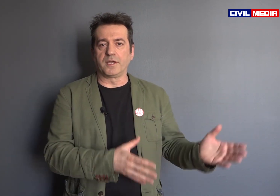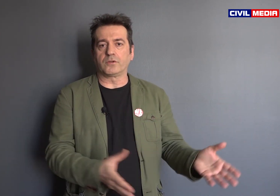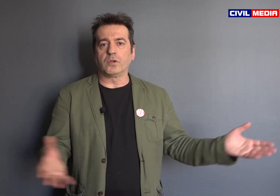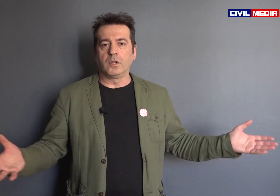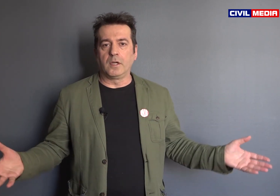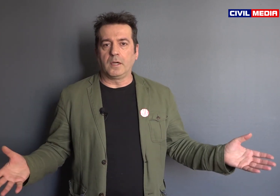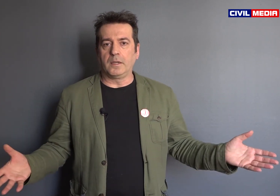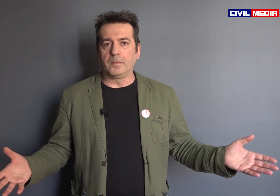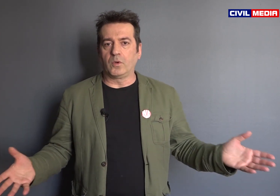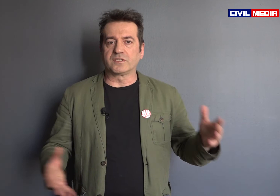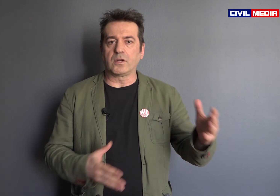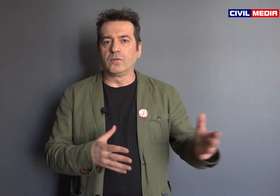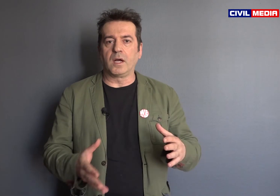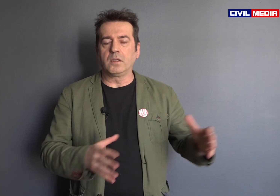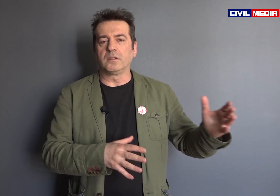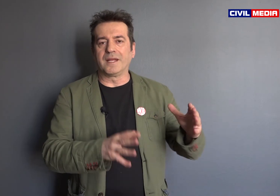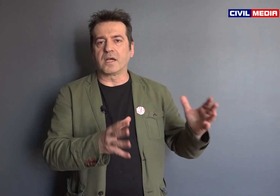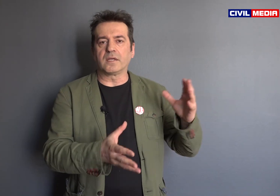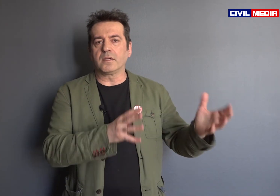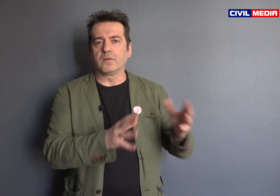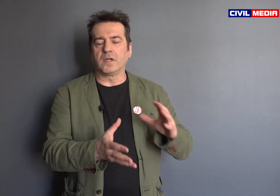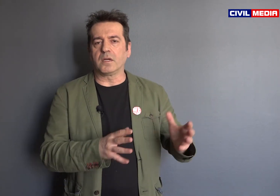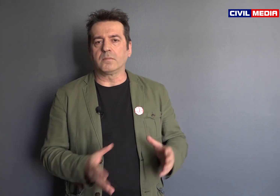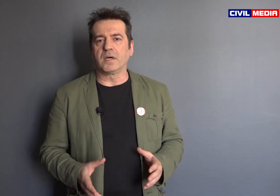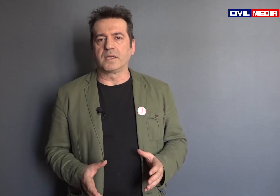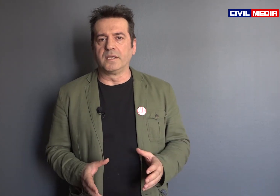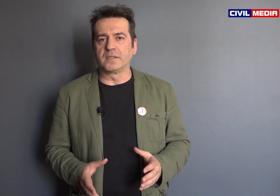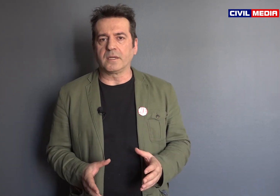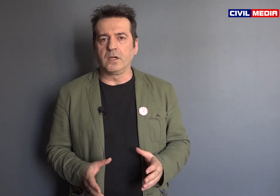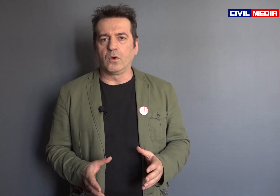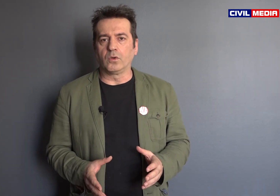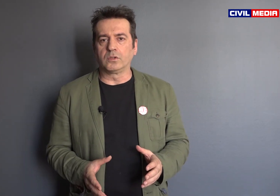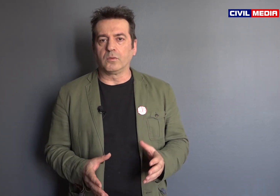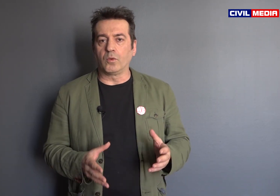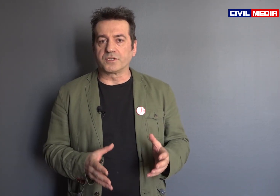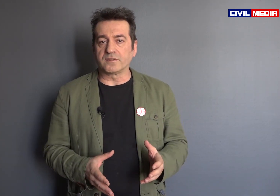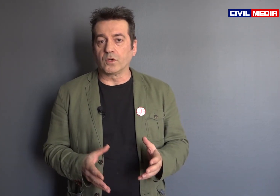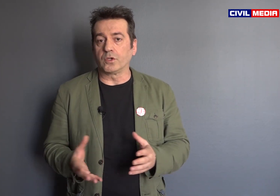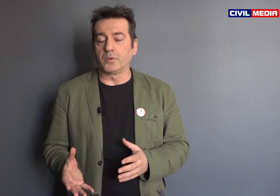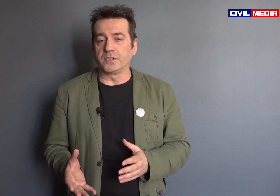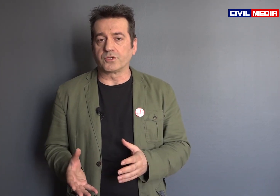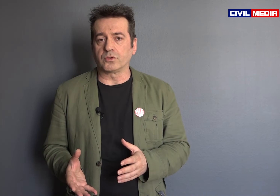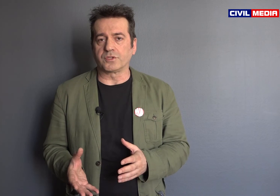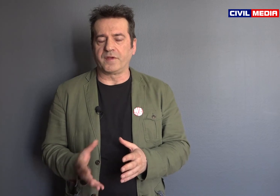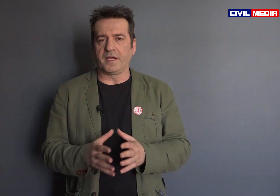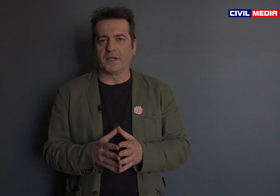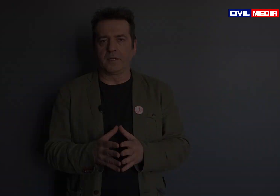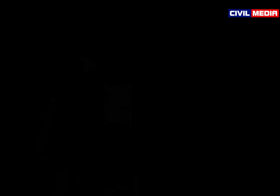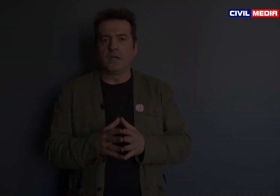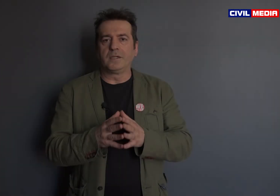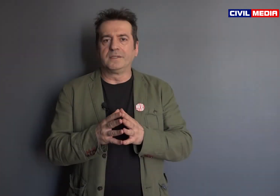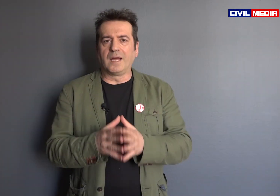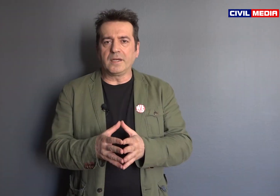со бранието, останува некаде на маргините од обштественото и политичкото